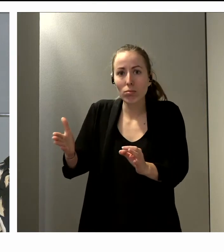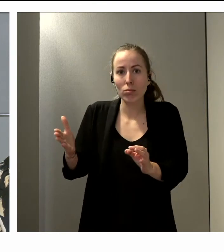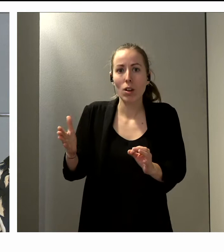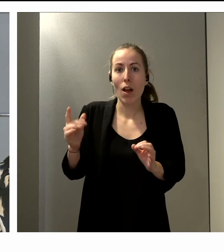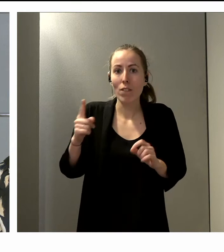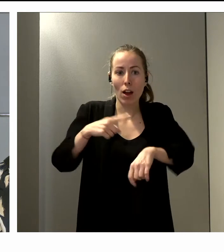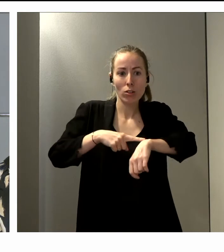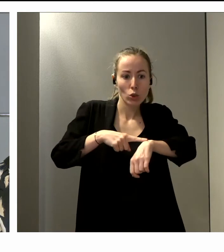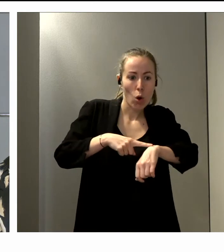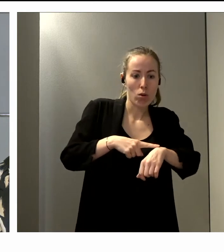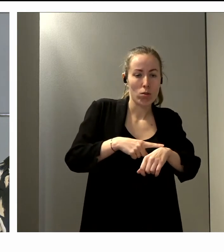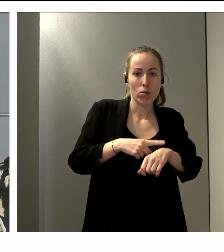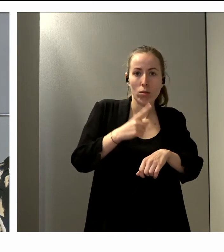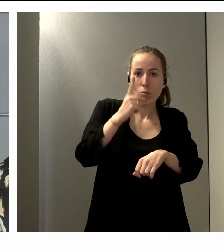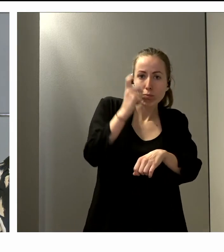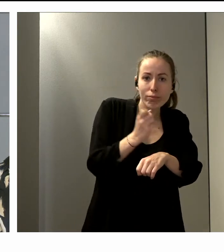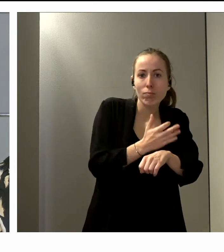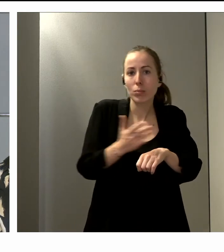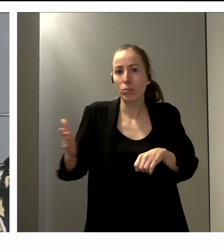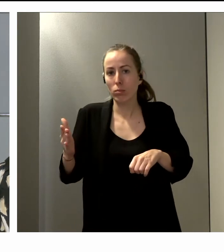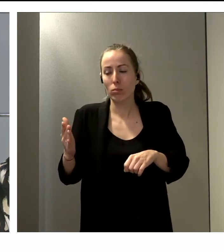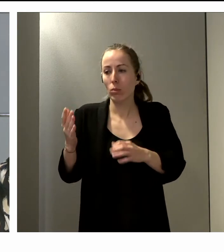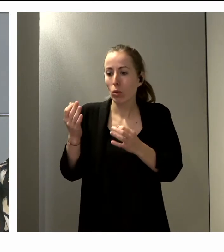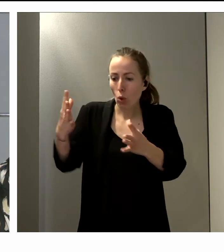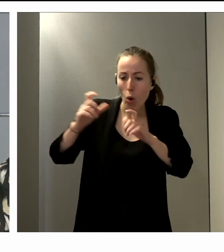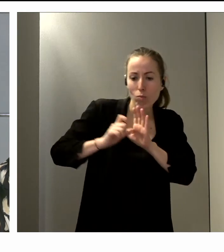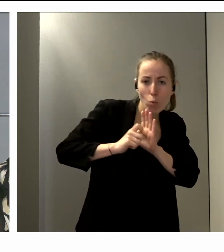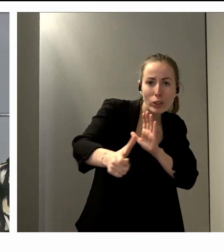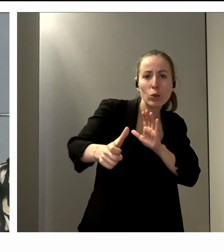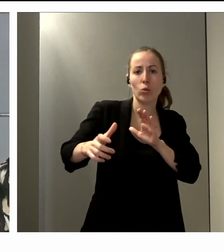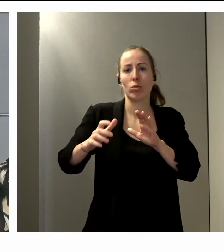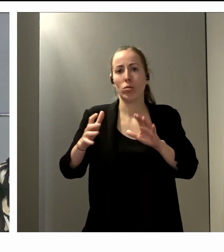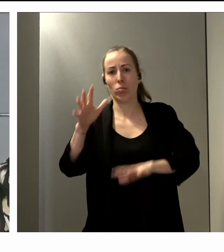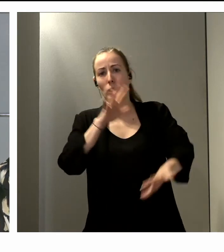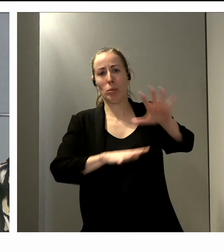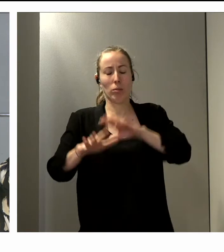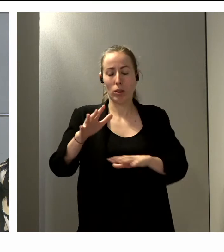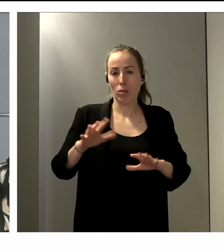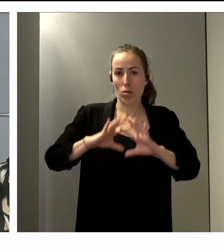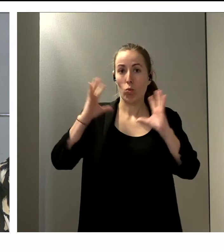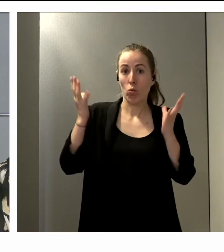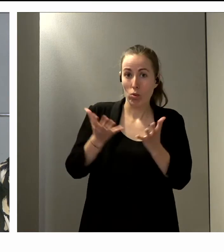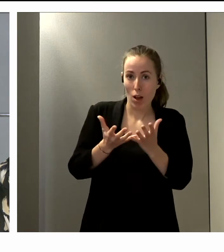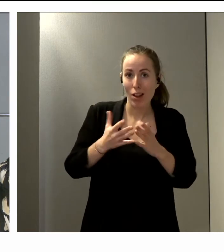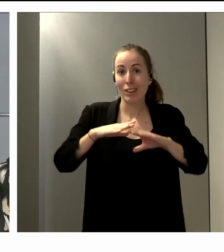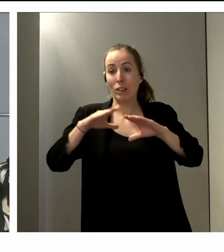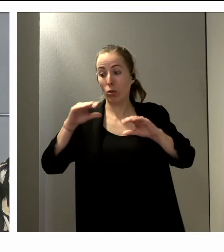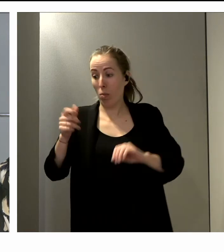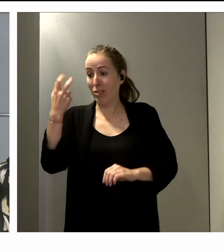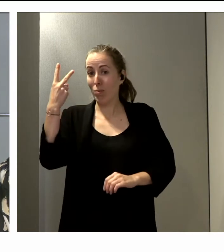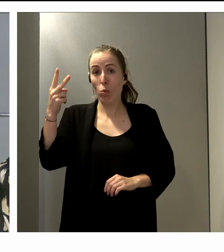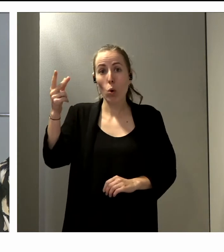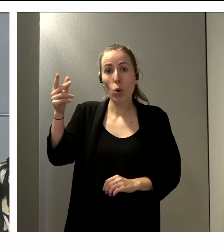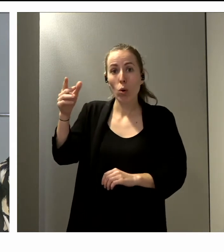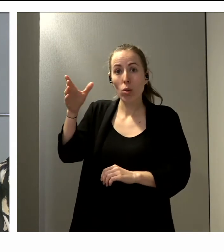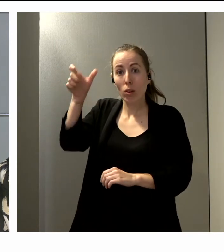n'est toujours pas réglée. Entre le temps institutionnel, le temps des procédures, des processus, etc., et le temps de l'étudiant, qui est le temps